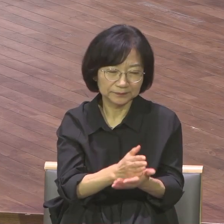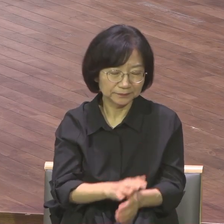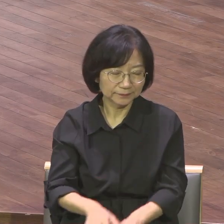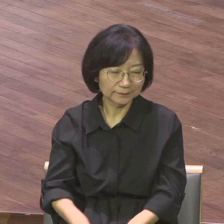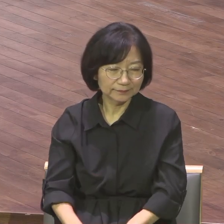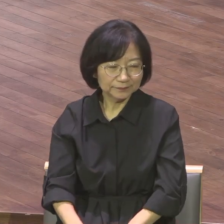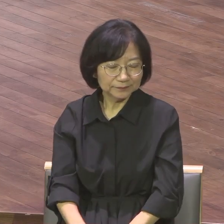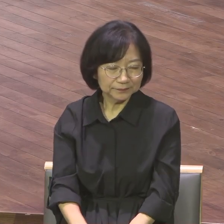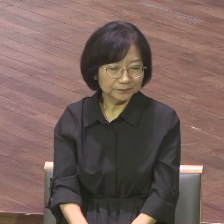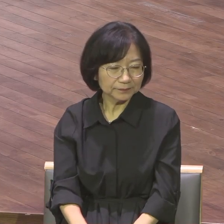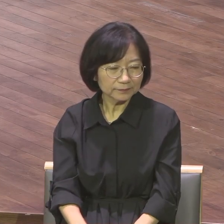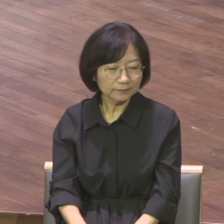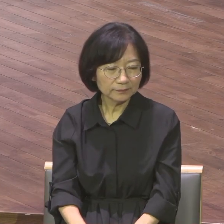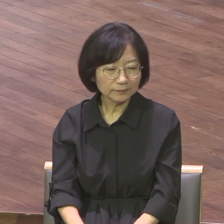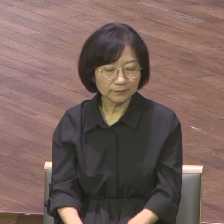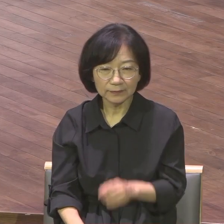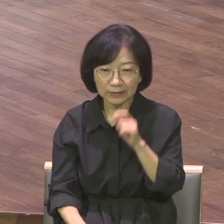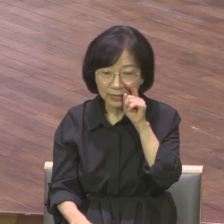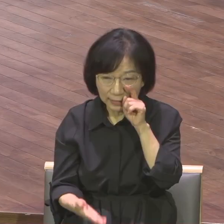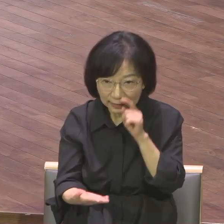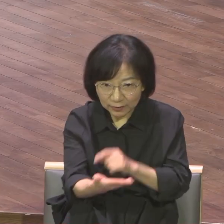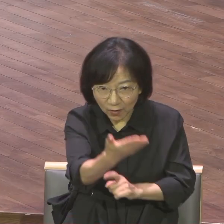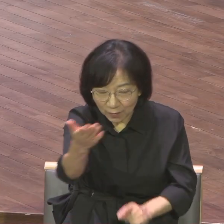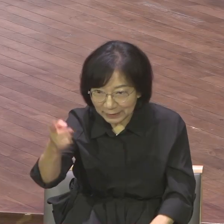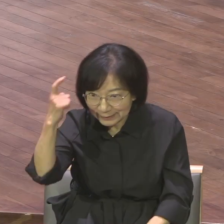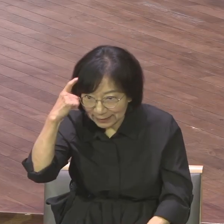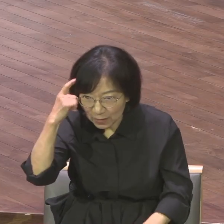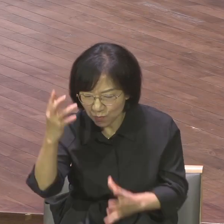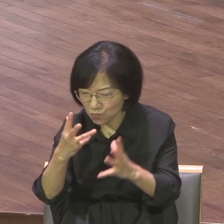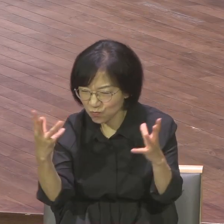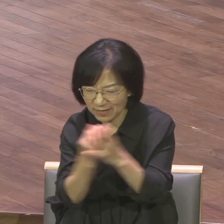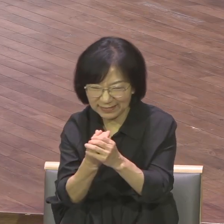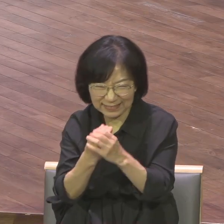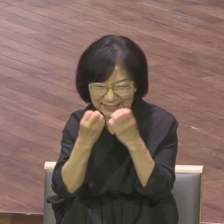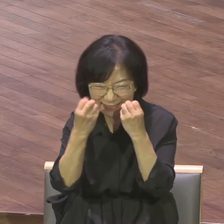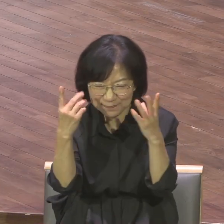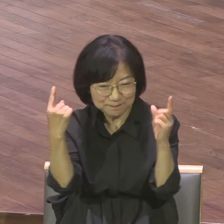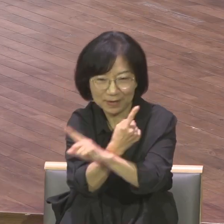그래서 여러분의 생각을 확 바꾸시기 바랍니다.